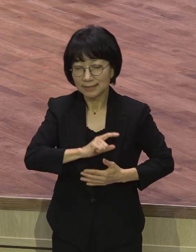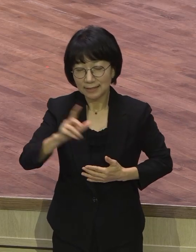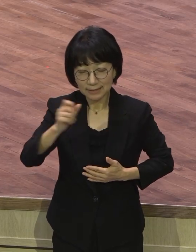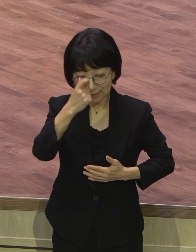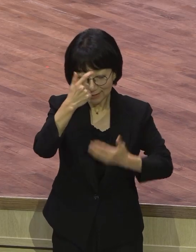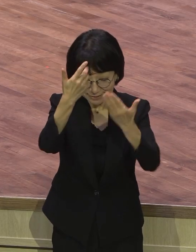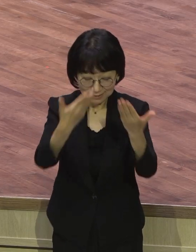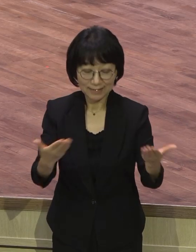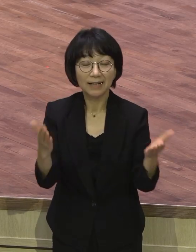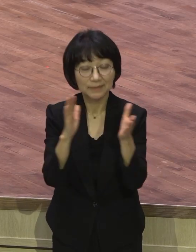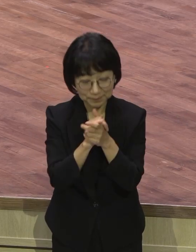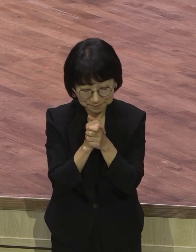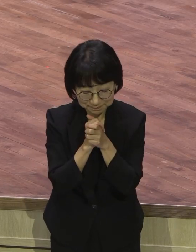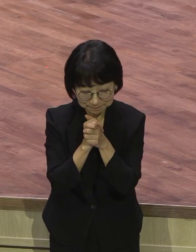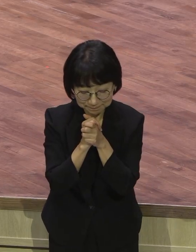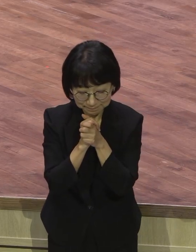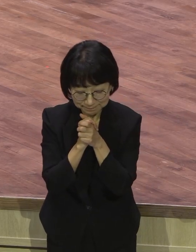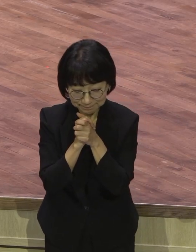받도록 기도합니다 아멘